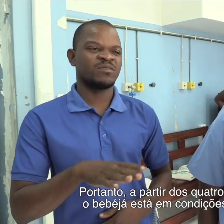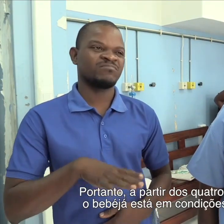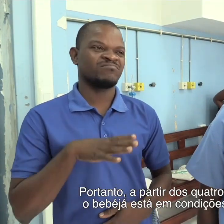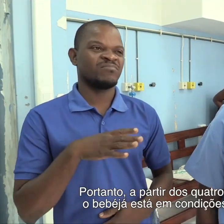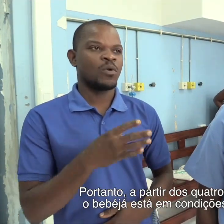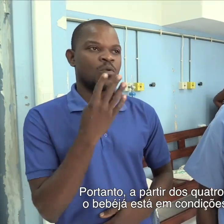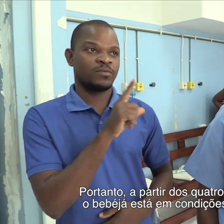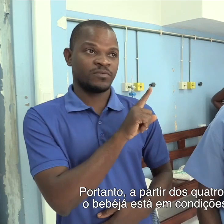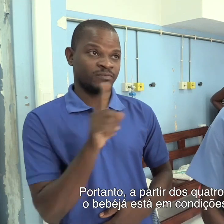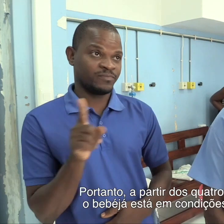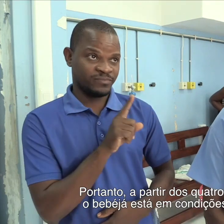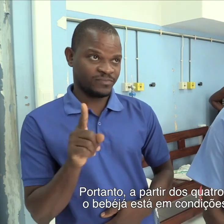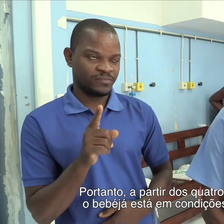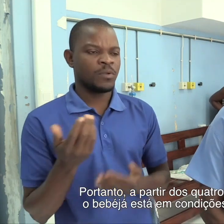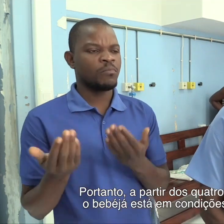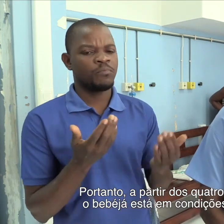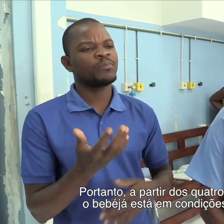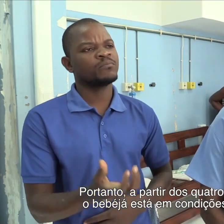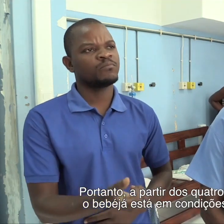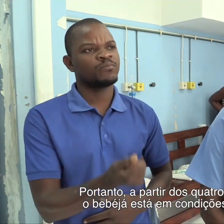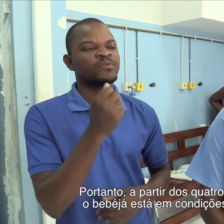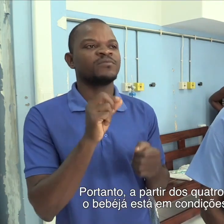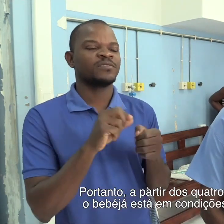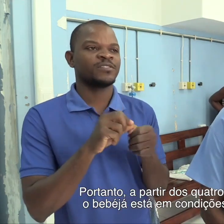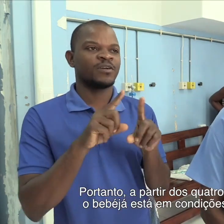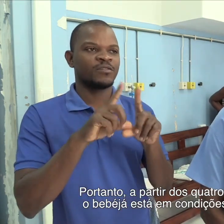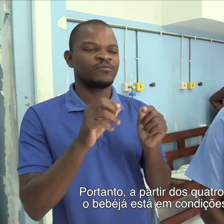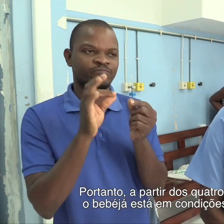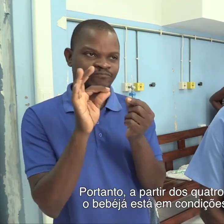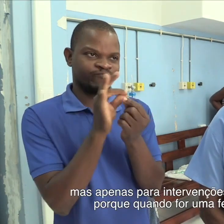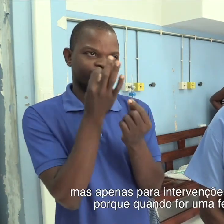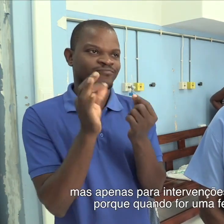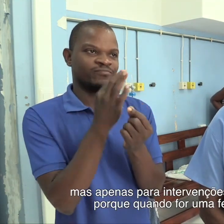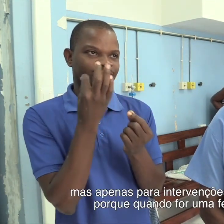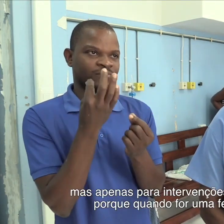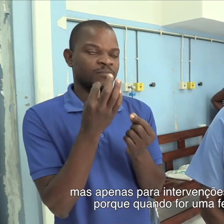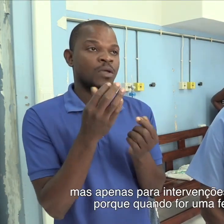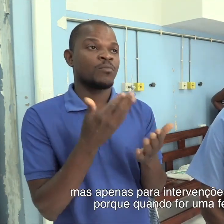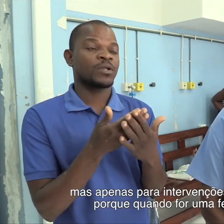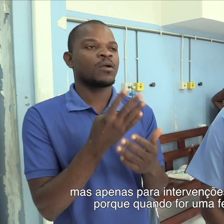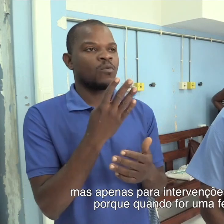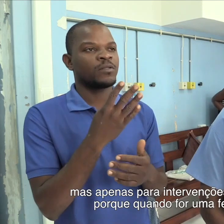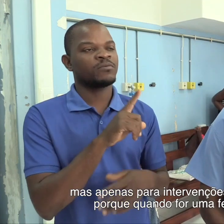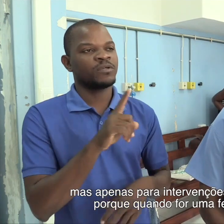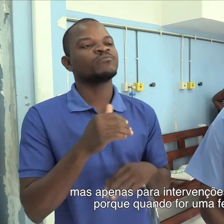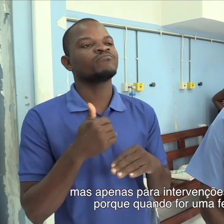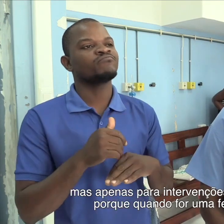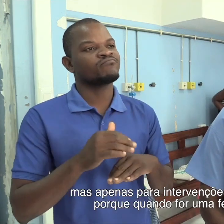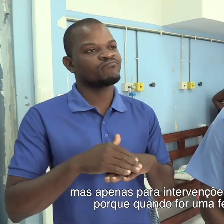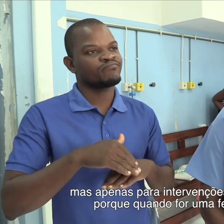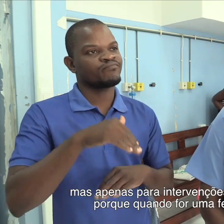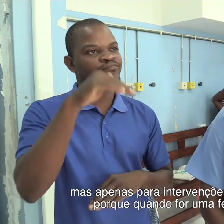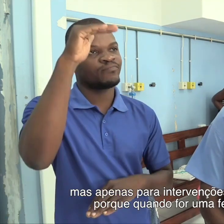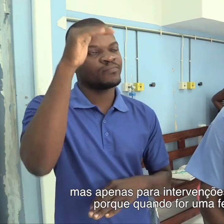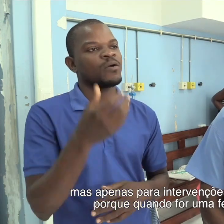o bebê estará em condições de poder ser operado. Quatro meses em diante, mas apenas